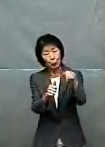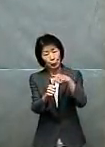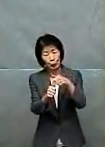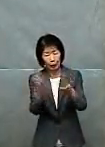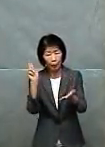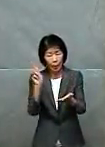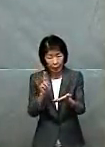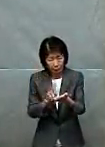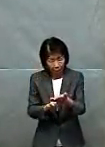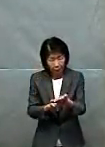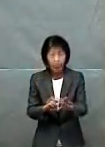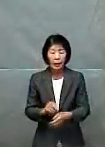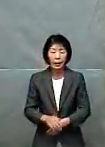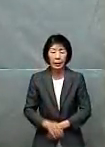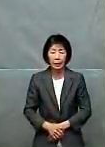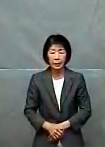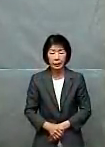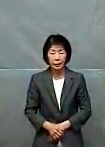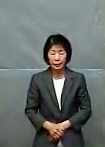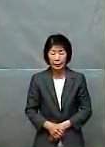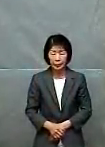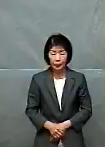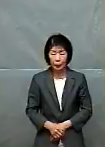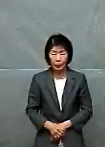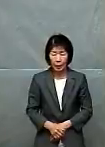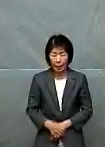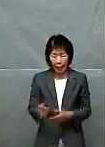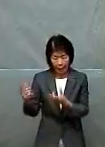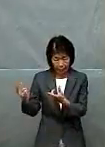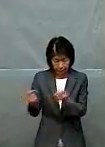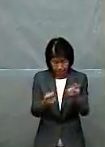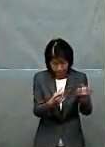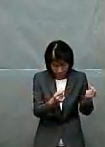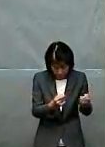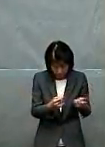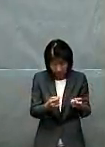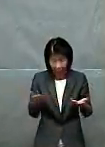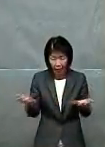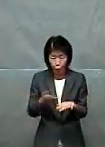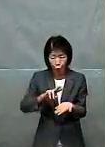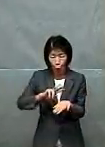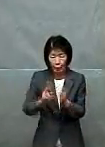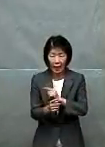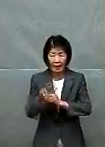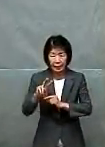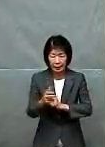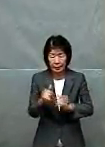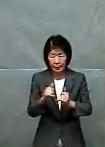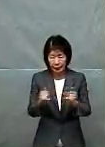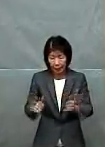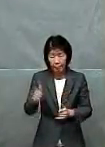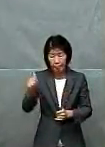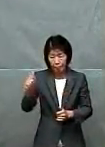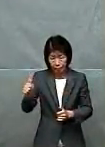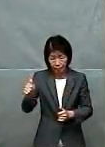、形式的にそのきちんとその職務代理者として、